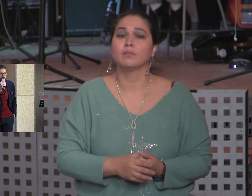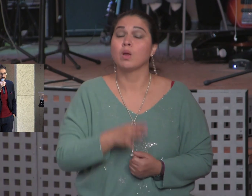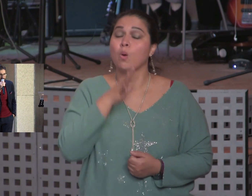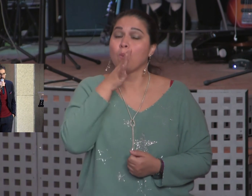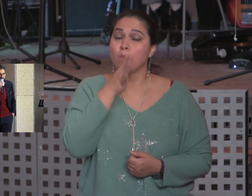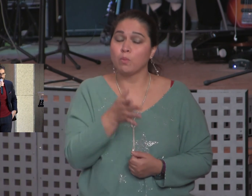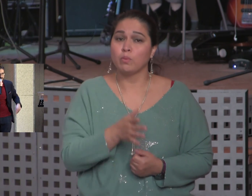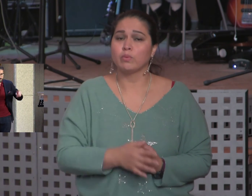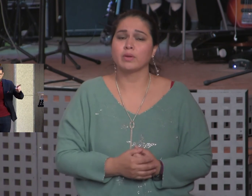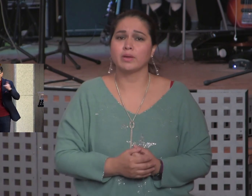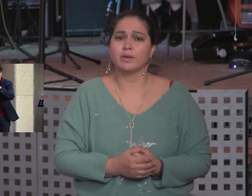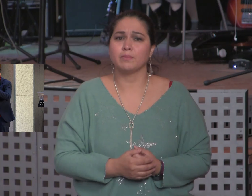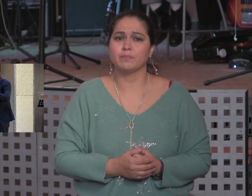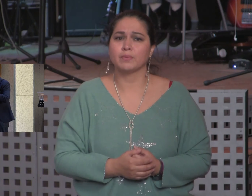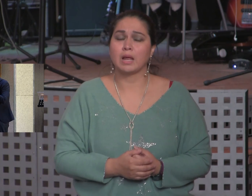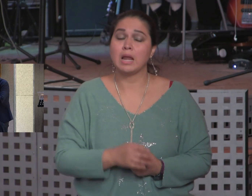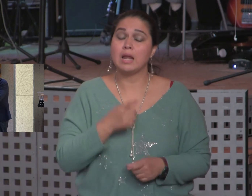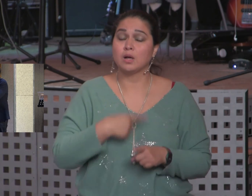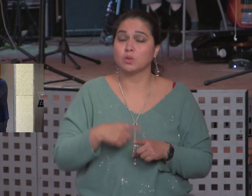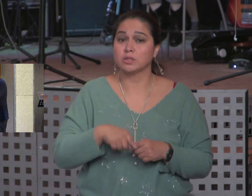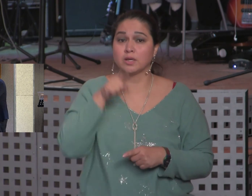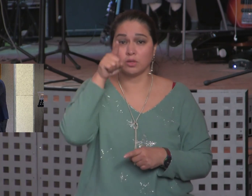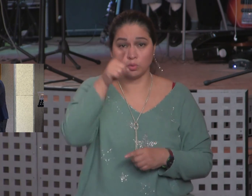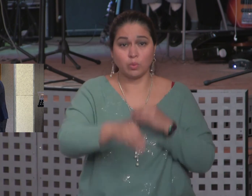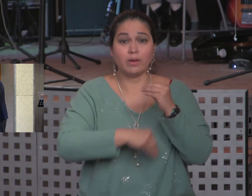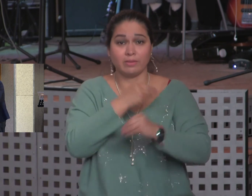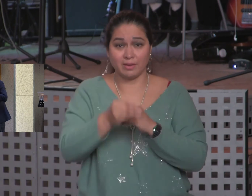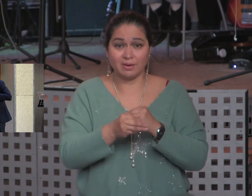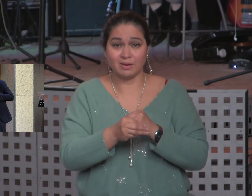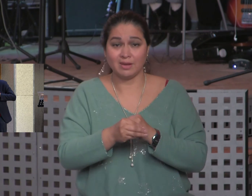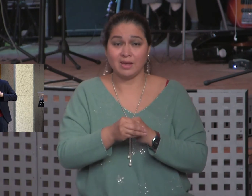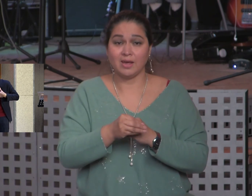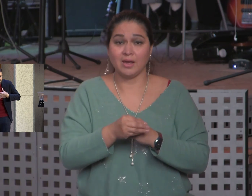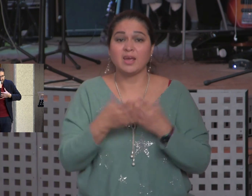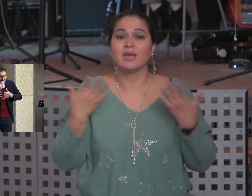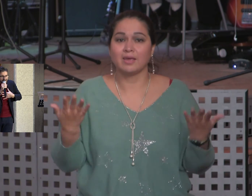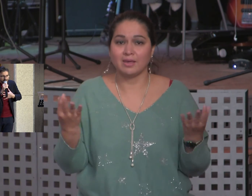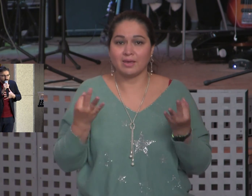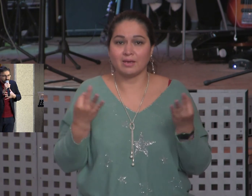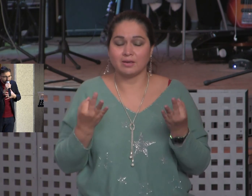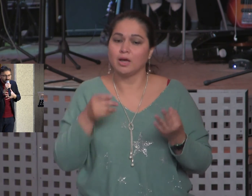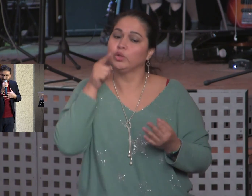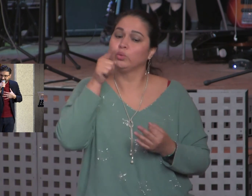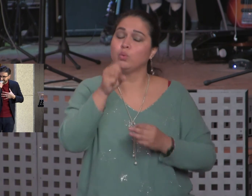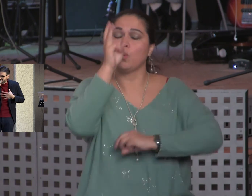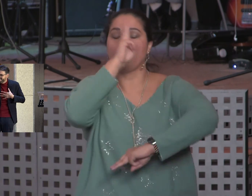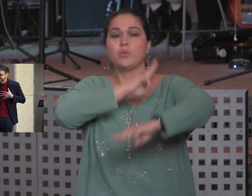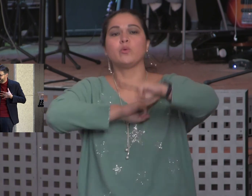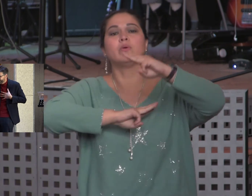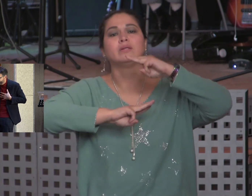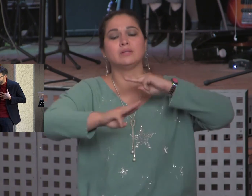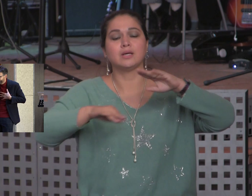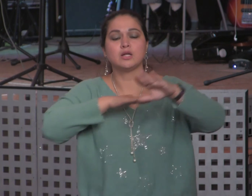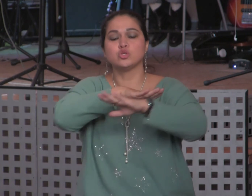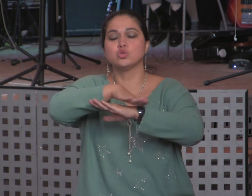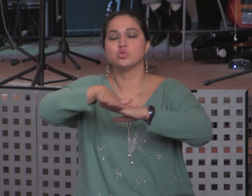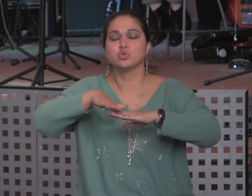Porque lo que vamos a hacer, lo que vas a hacer es profetizar tú sobre tu hueso seco.